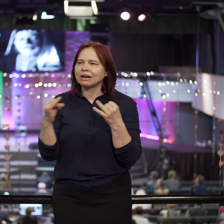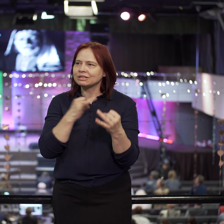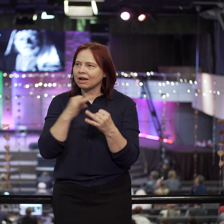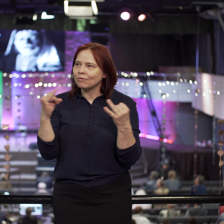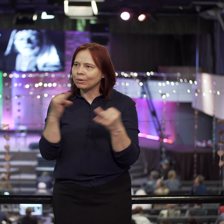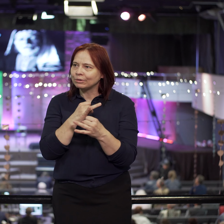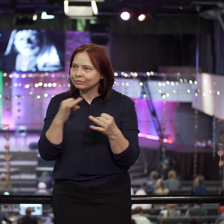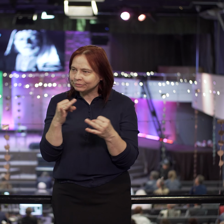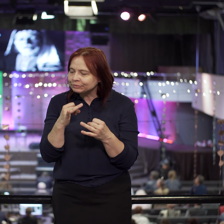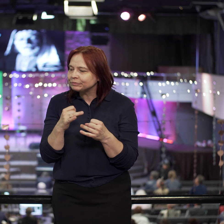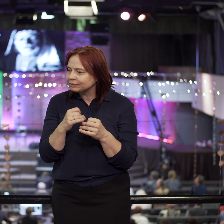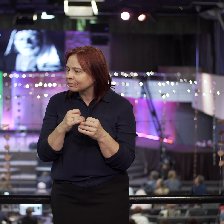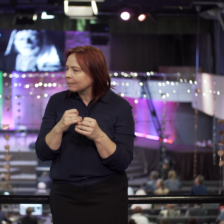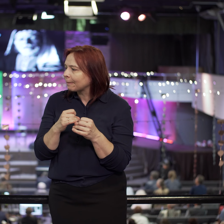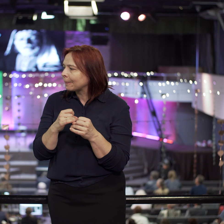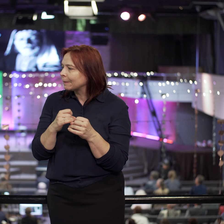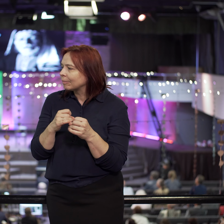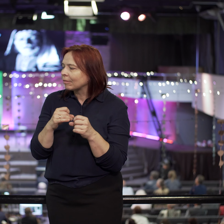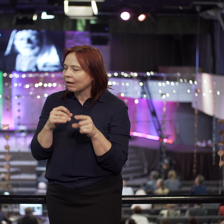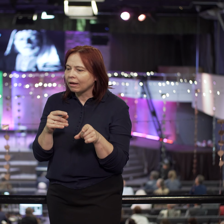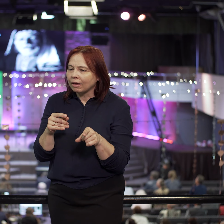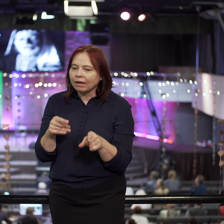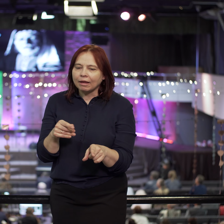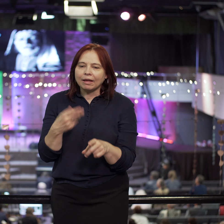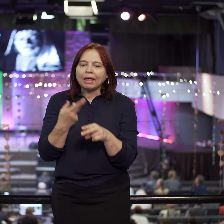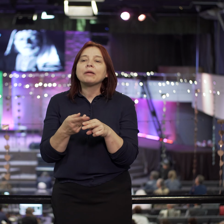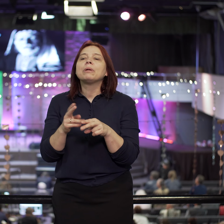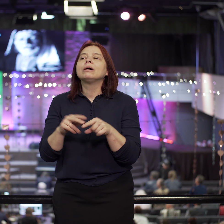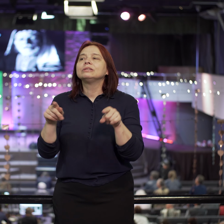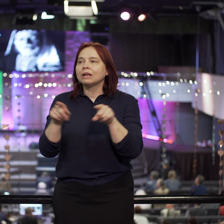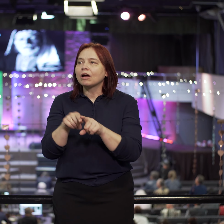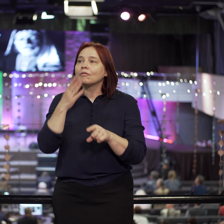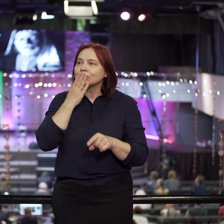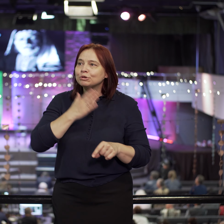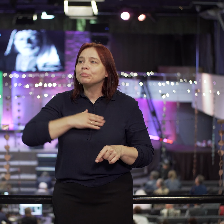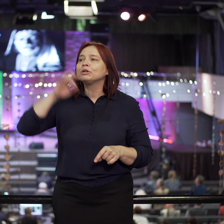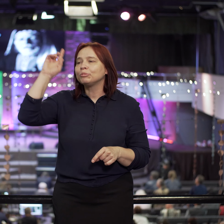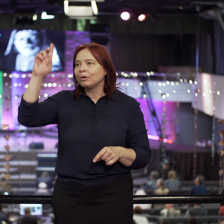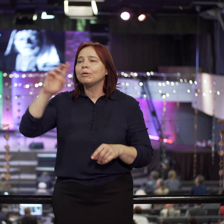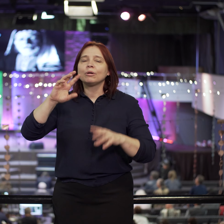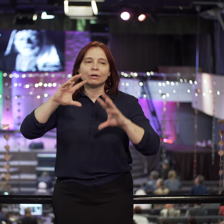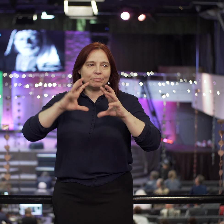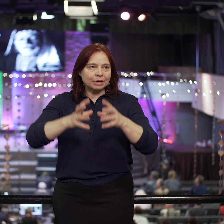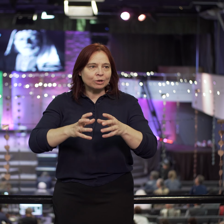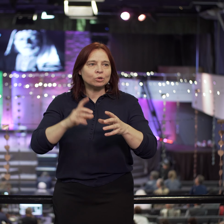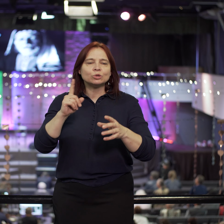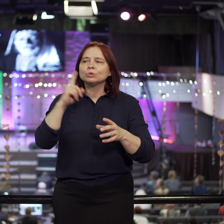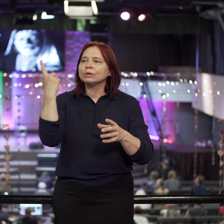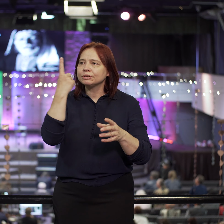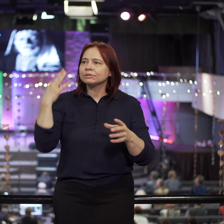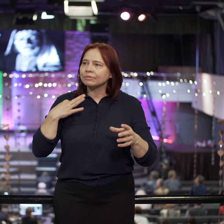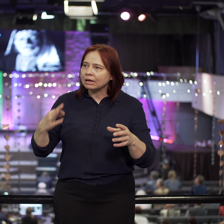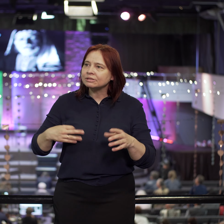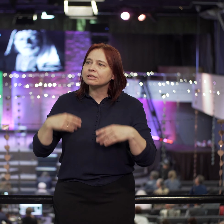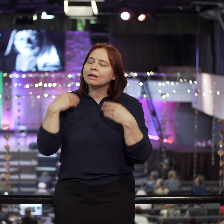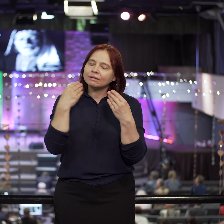ключ к Евангелию. Ибо так возлюбил Бог мир, что отдал Сына Своего Единородного,